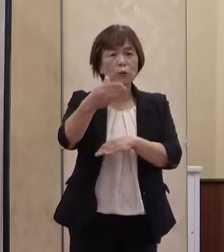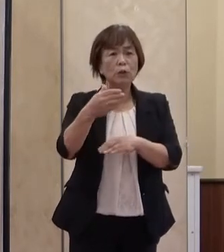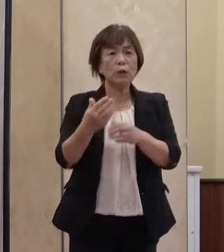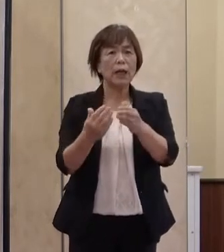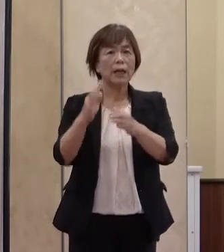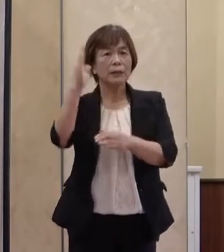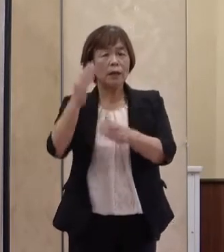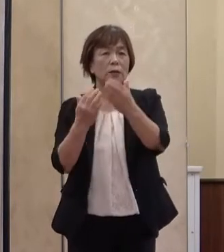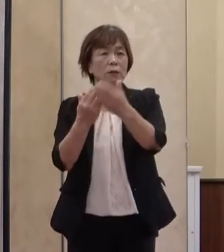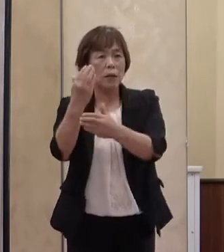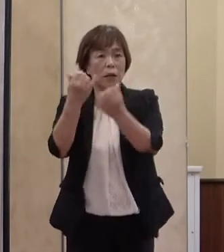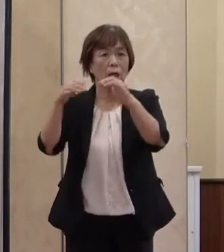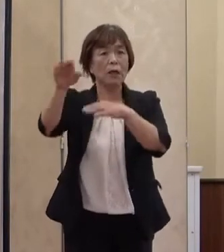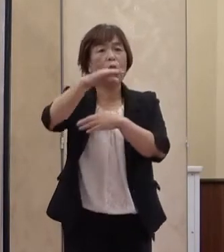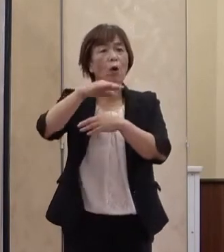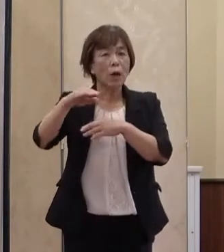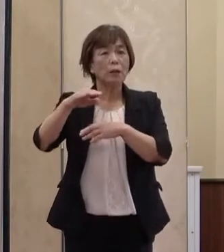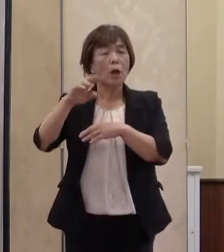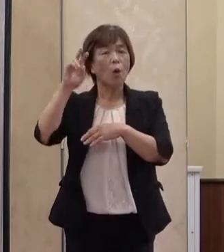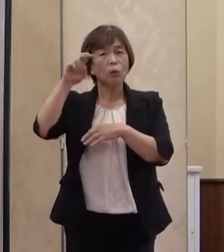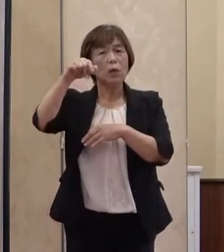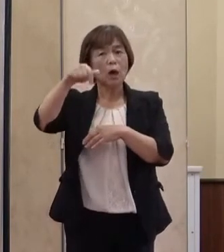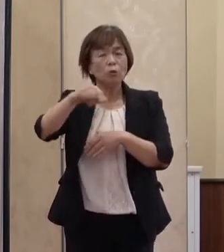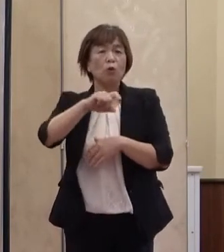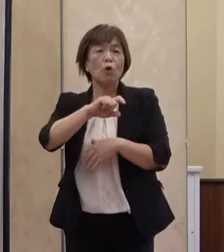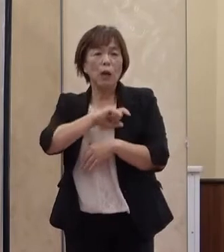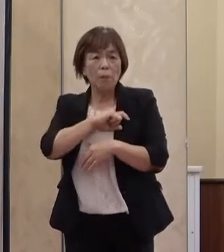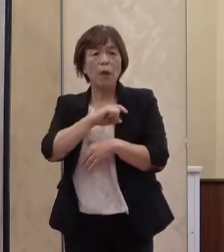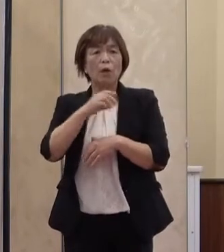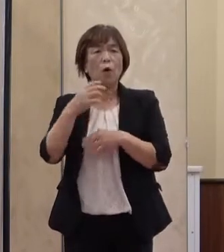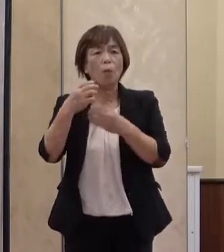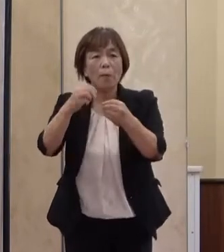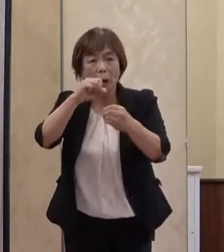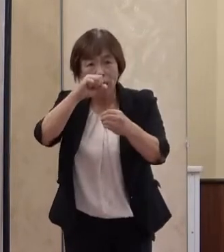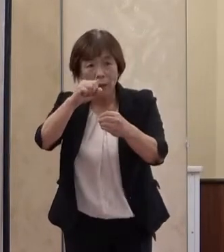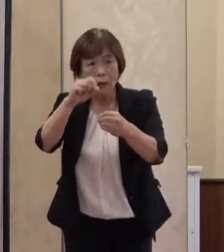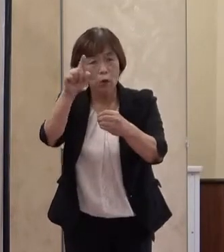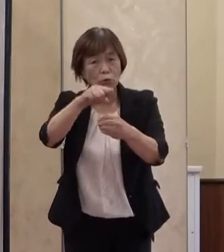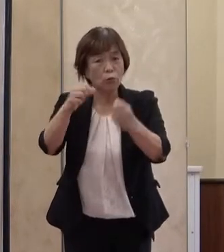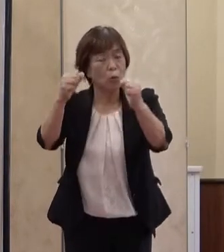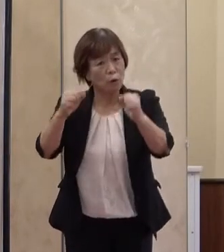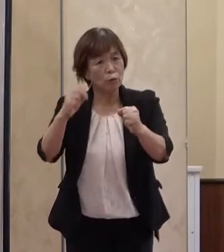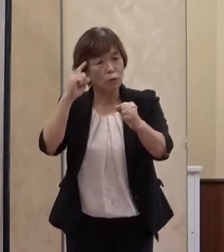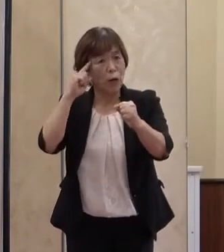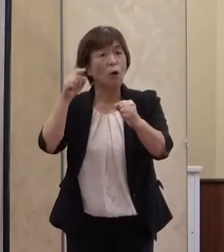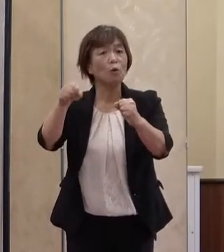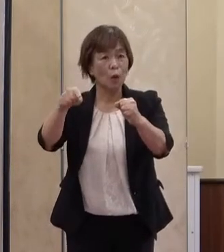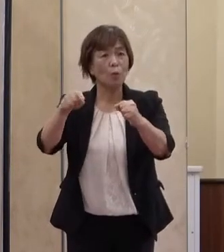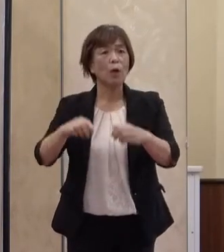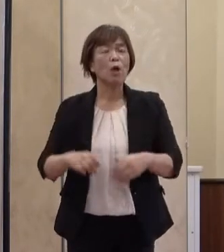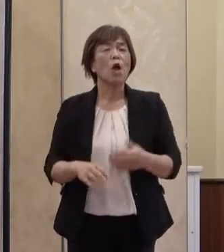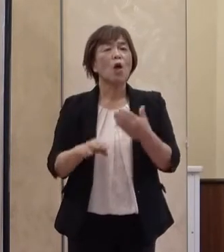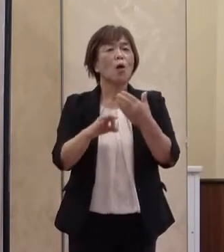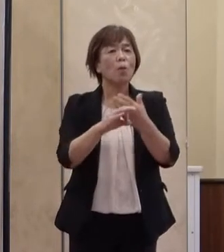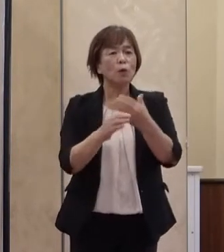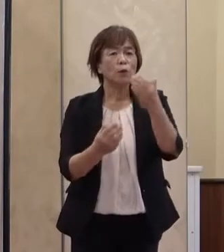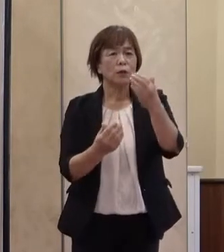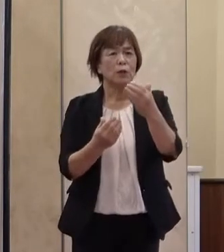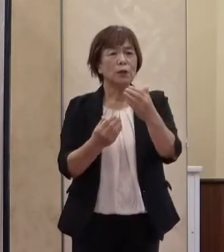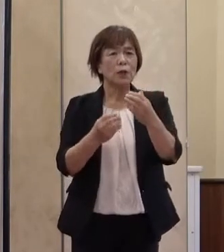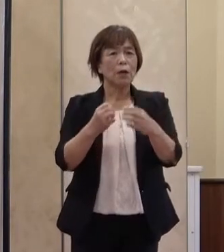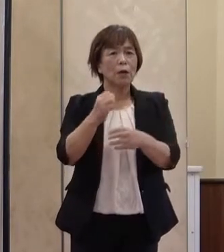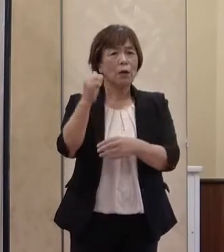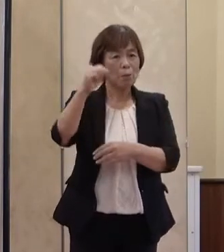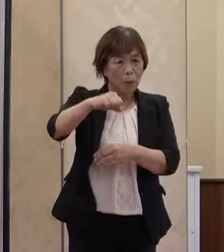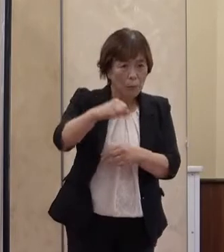方でも名称は大阪府のままがいいという方もいらっしゃるかと思うんですけれども、これ可決した場合ということですけれ